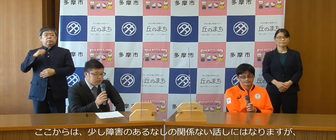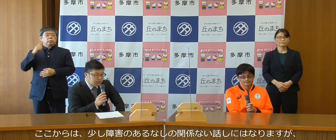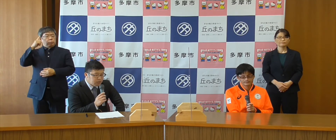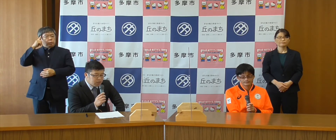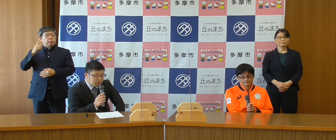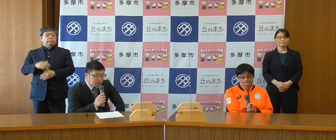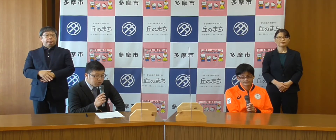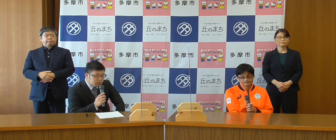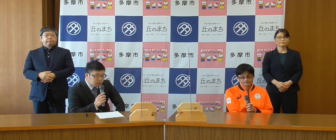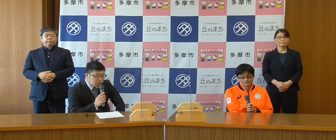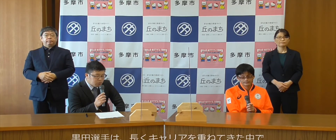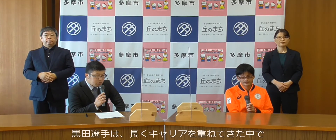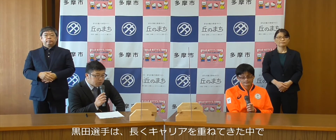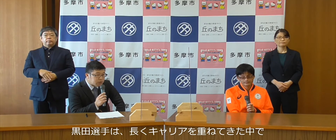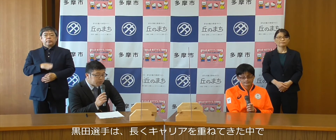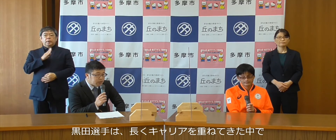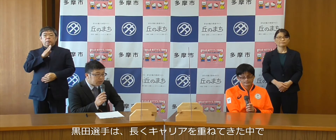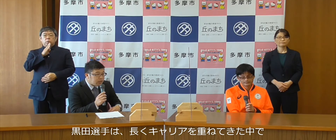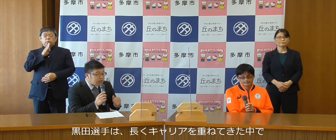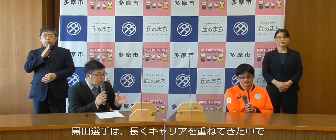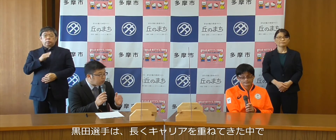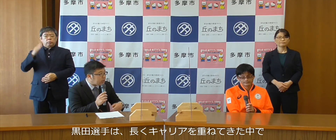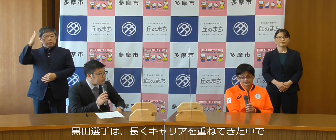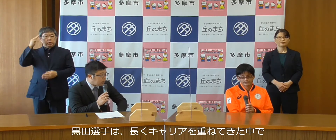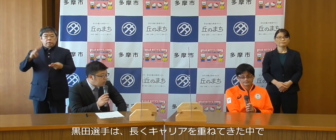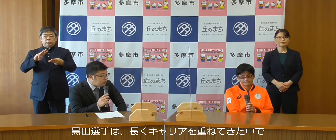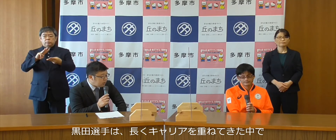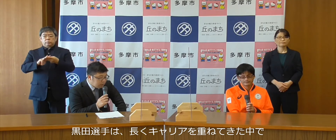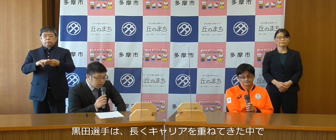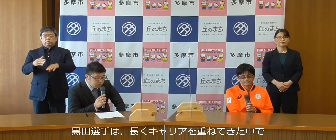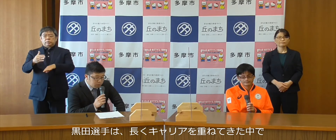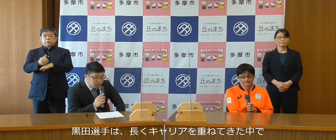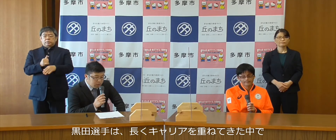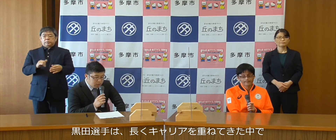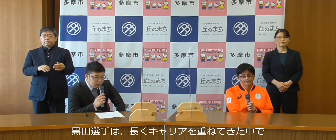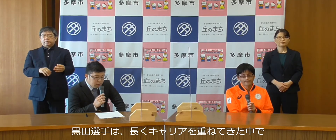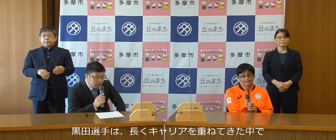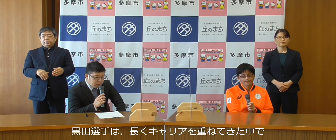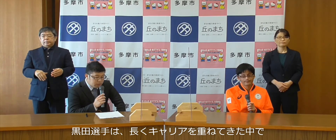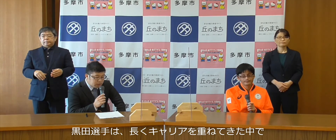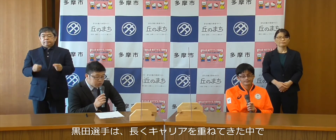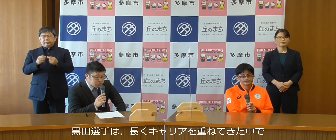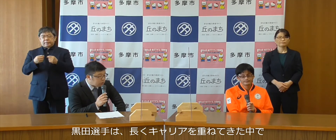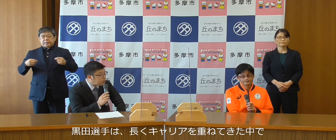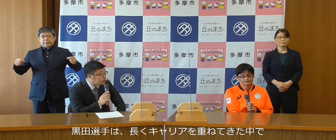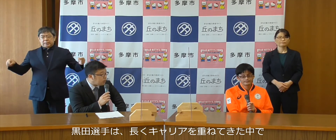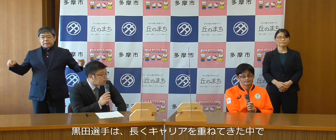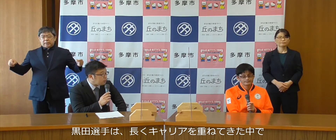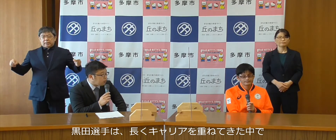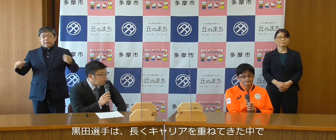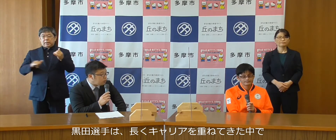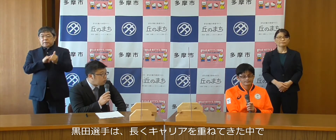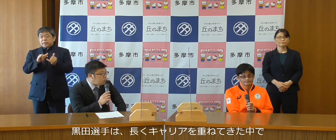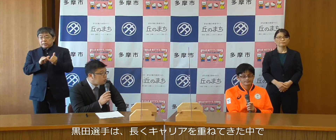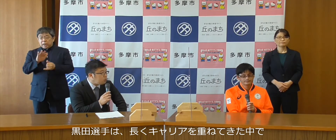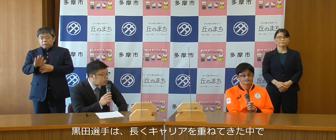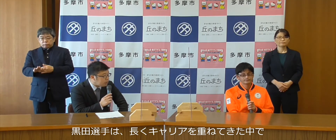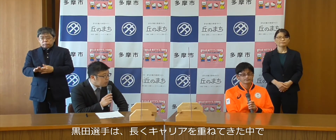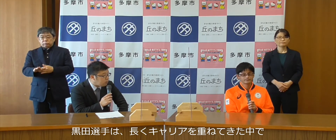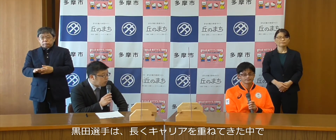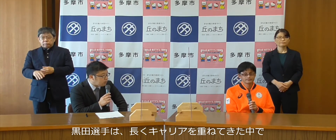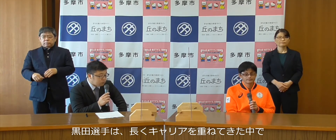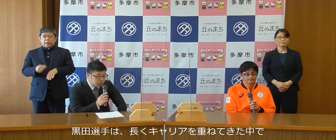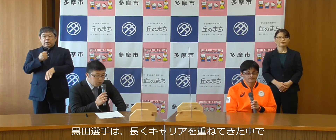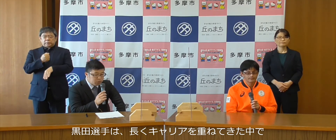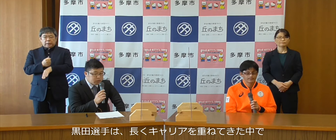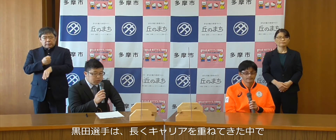思っておりまして、本当に黒田選手、長いこうキャリア、 選手としてのキャリアの中でもいろいろご苦労され